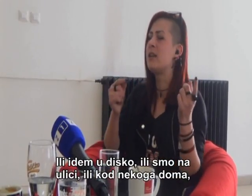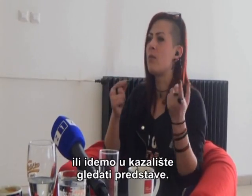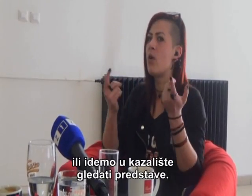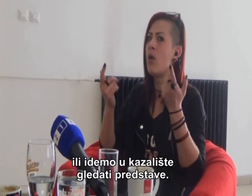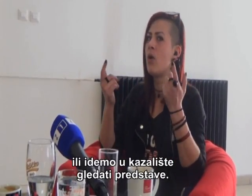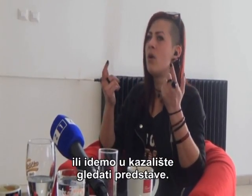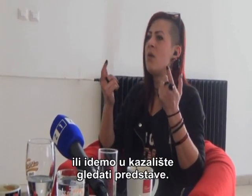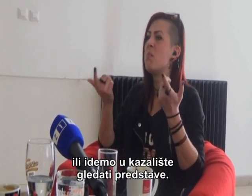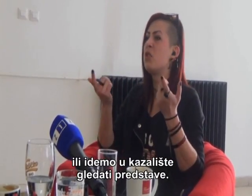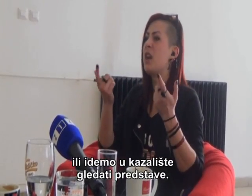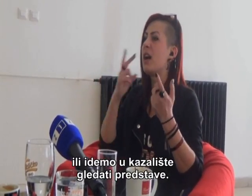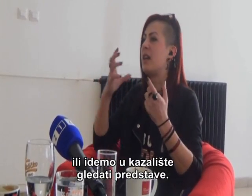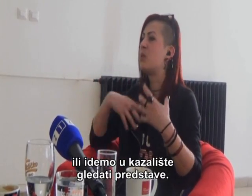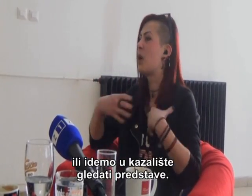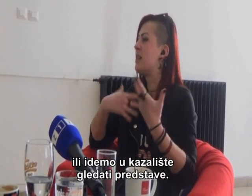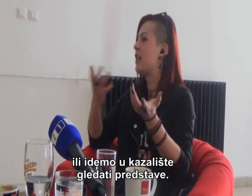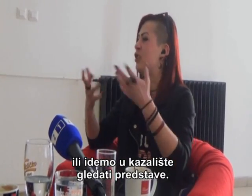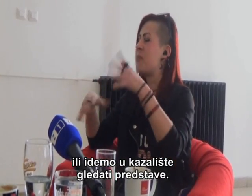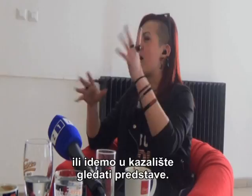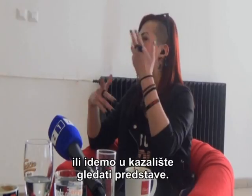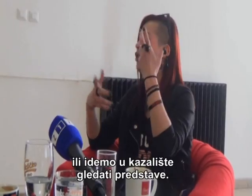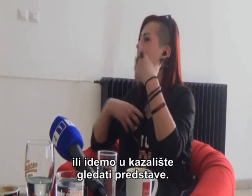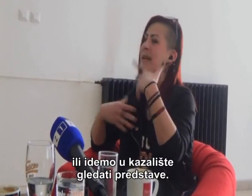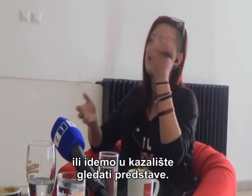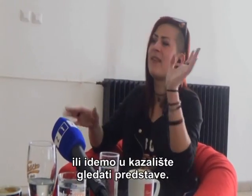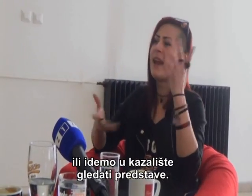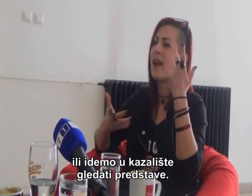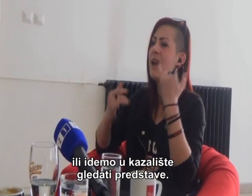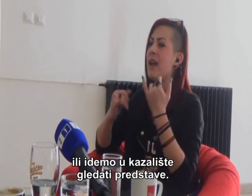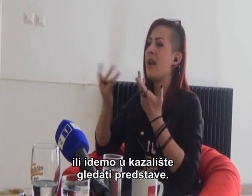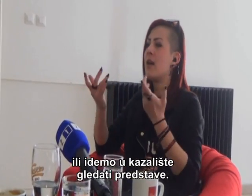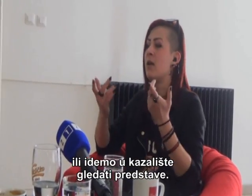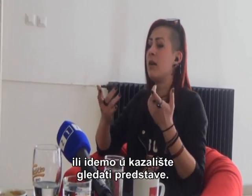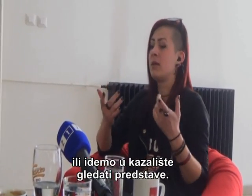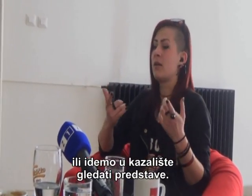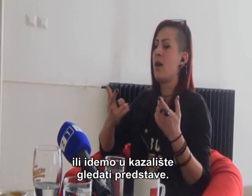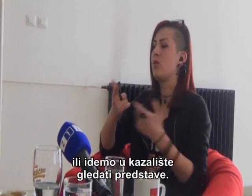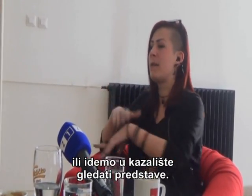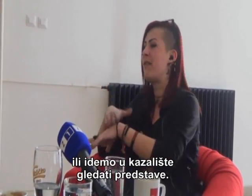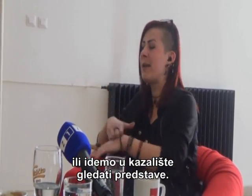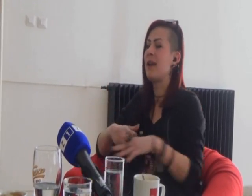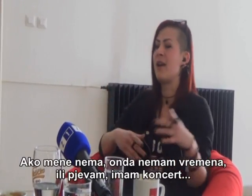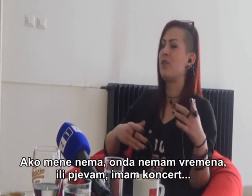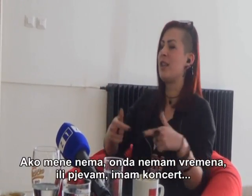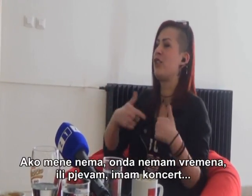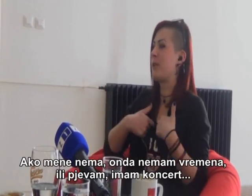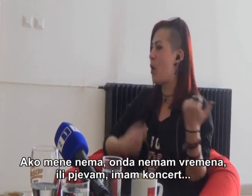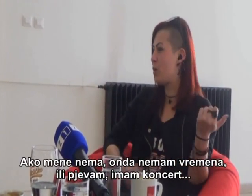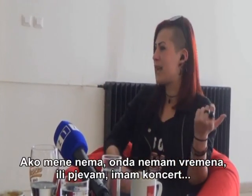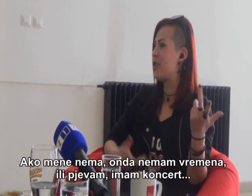idemo, možda gledat u gledalištima, možda pestane neke ili ako nema vremena, to znači sam ja u tentu,